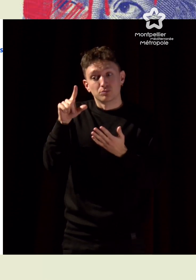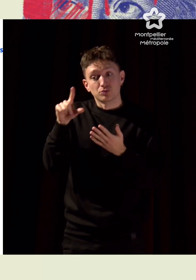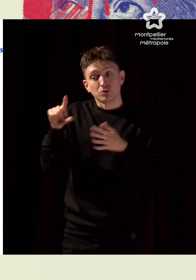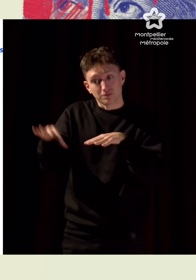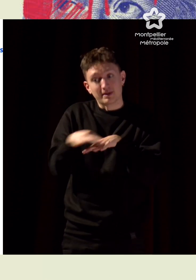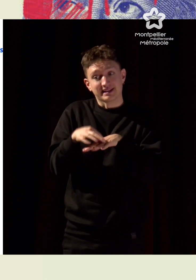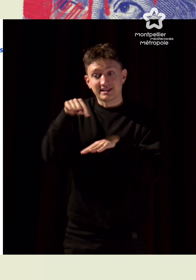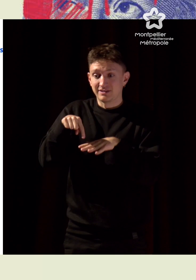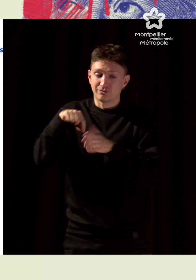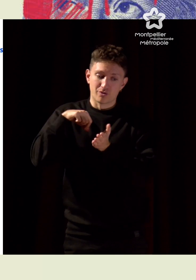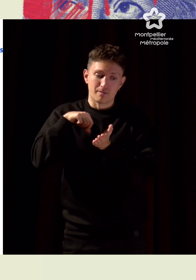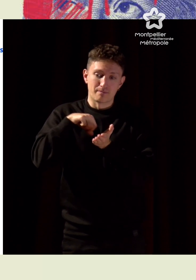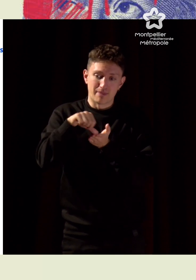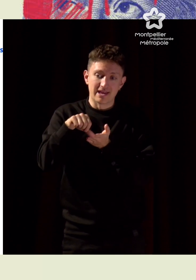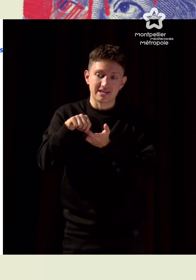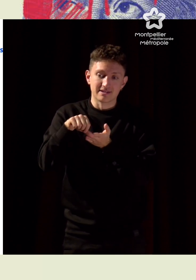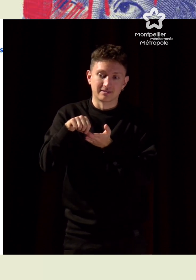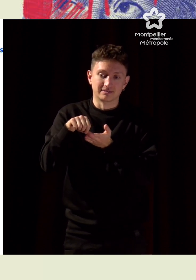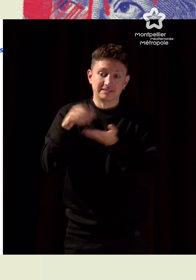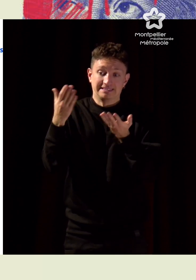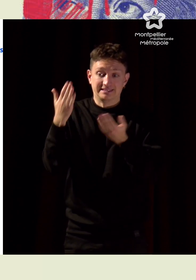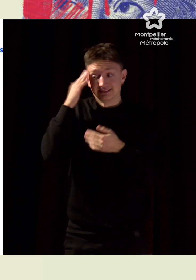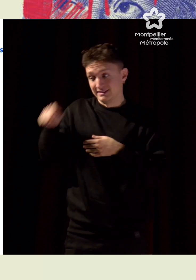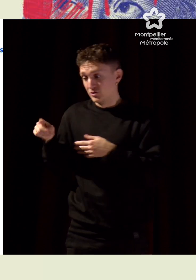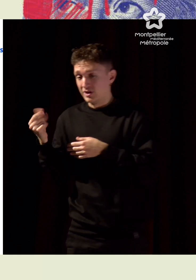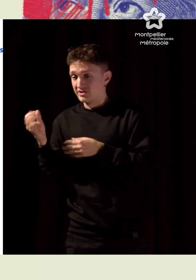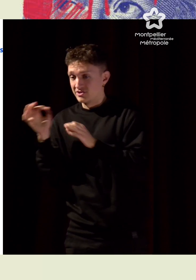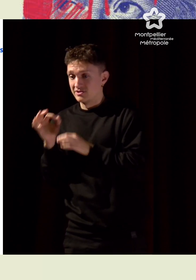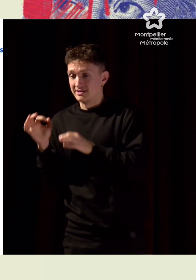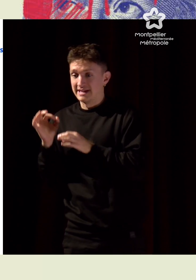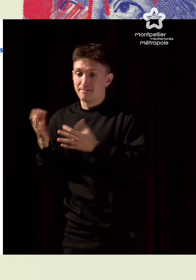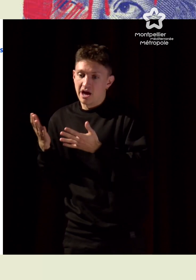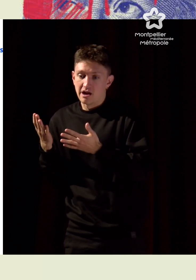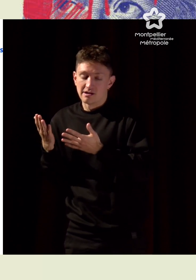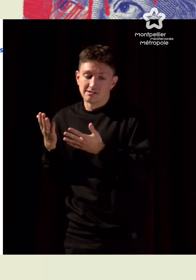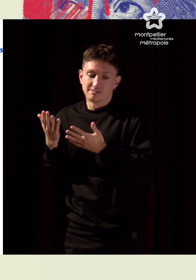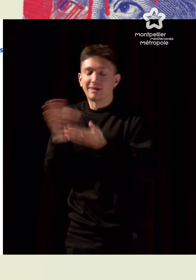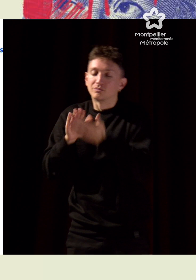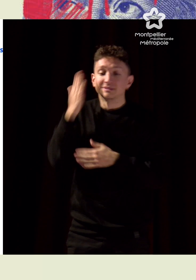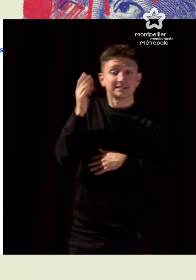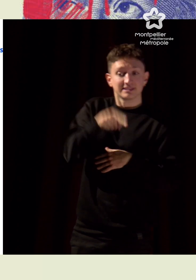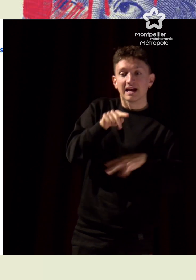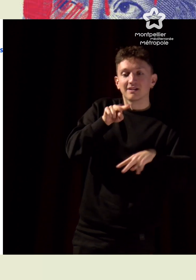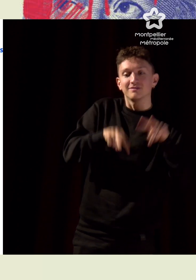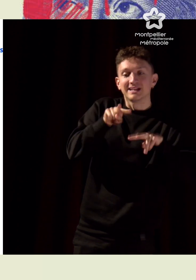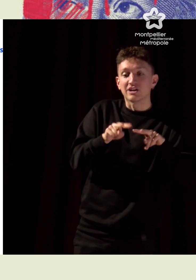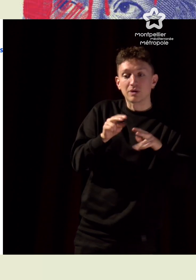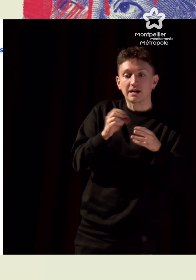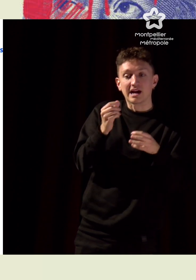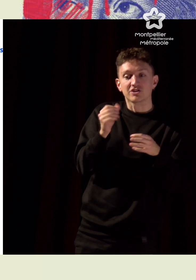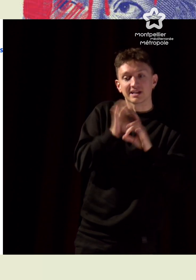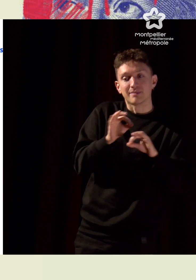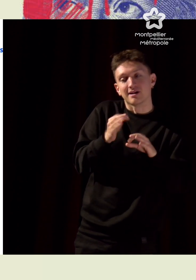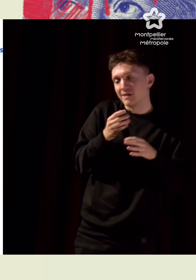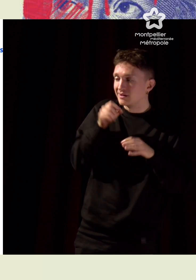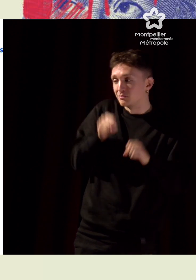pour l'épouse et que si vous n'avez pas beaucoup d'argent, vous pouvez toujours épouser une pygmée parce qu'on ne va pas vous demander d'argent pour l'épouser, premièrement.